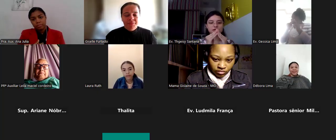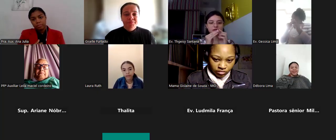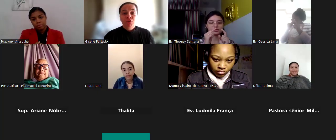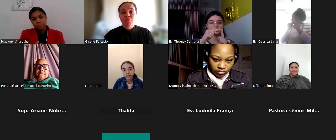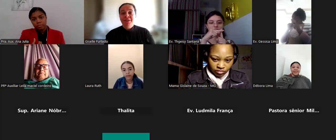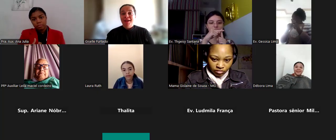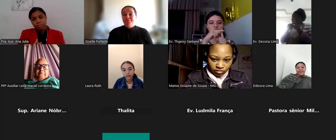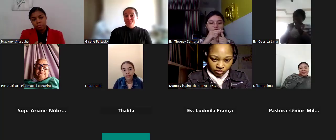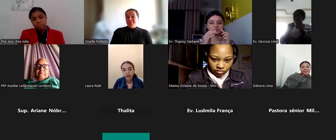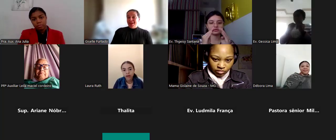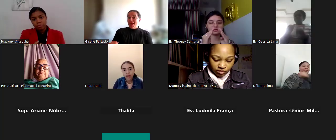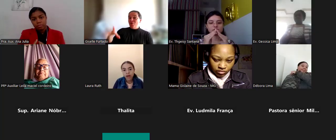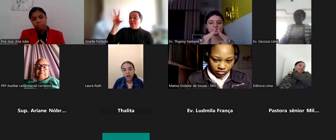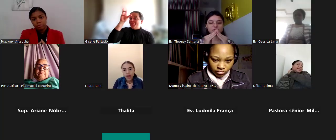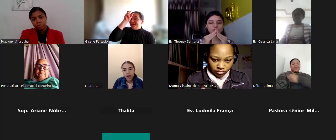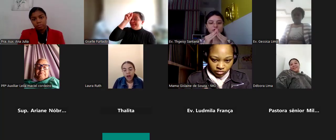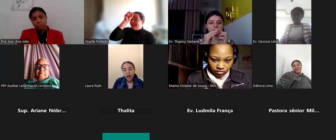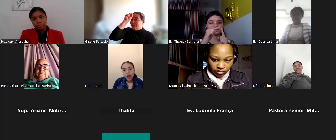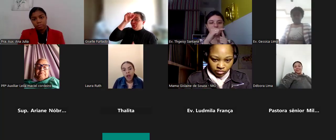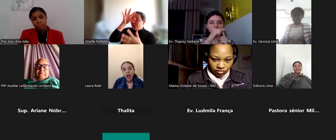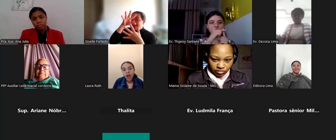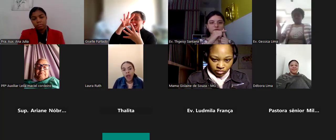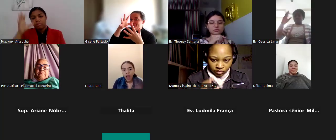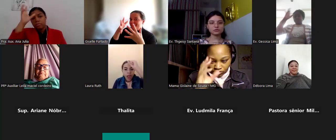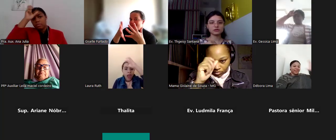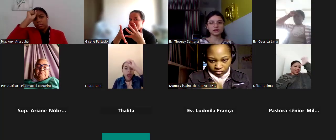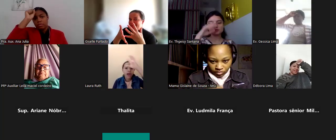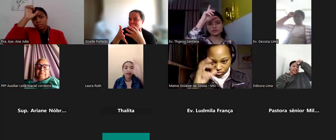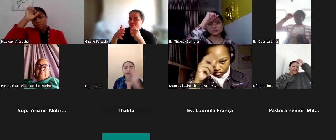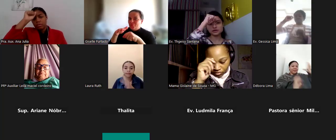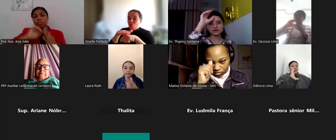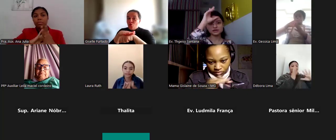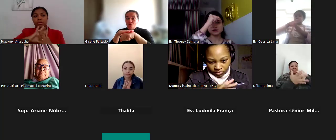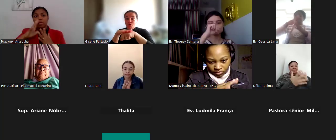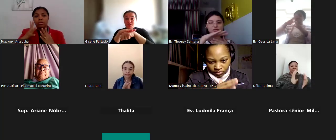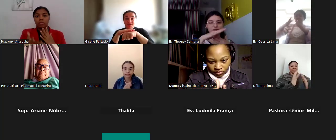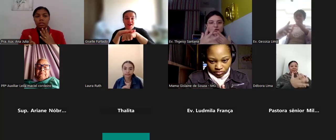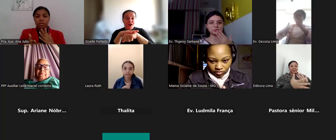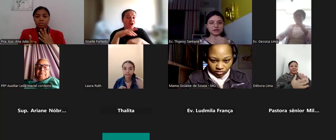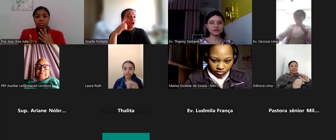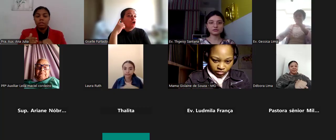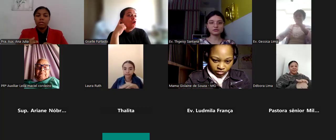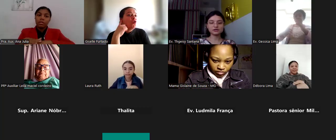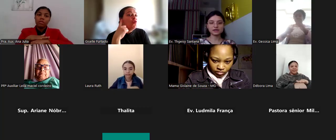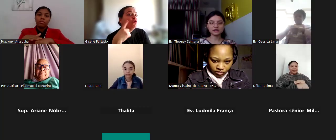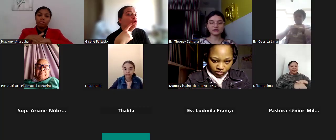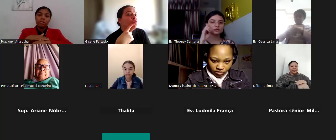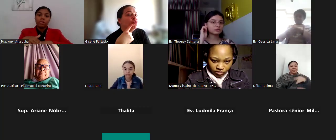Então vamos lá. Eu aprendendo Libras, conversar com o